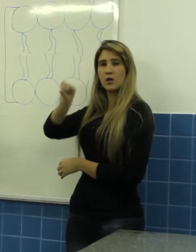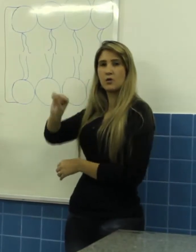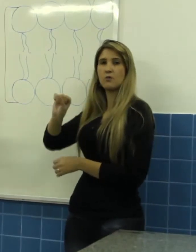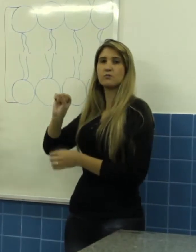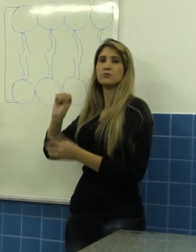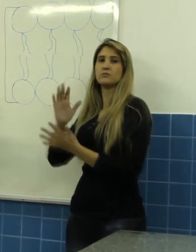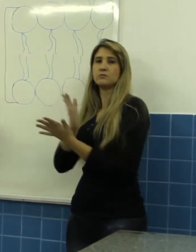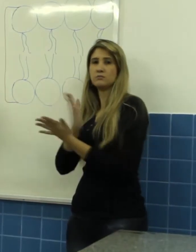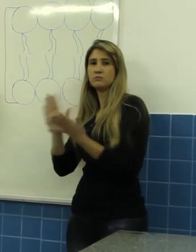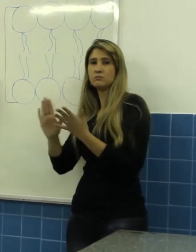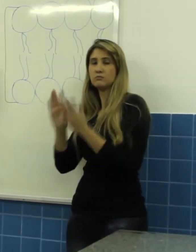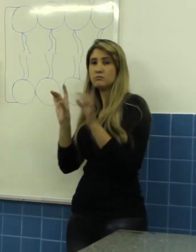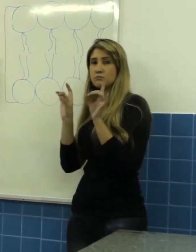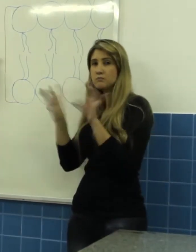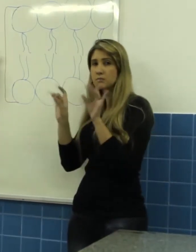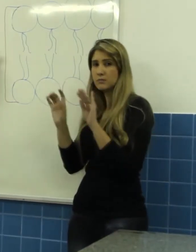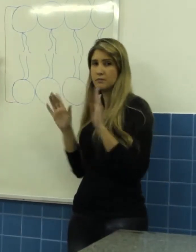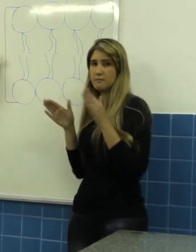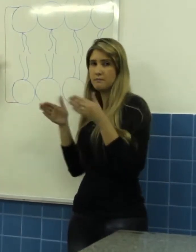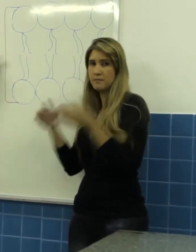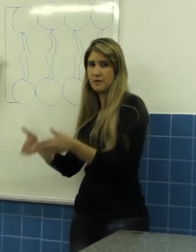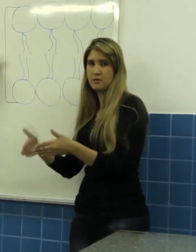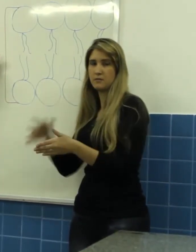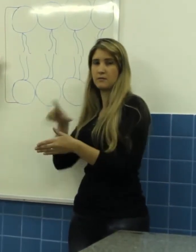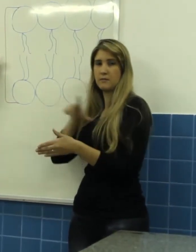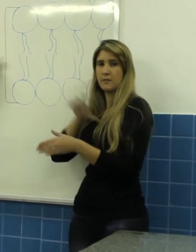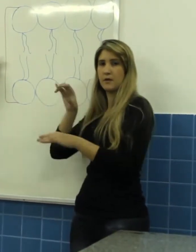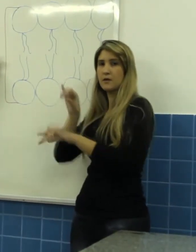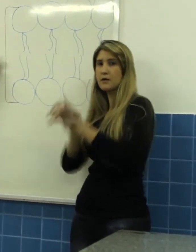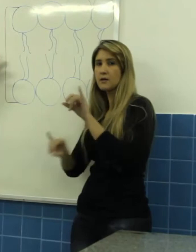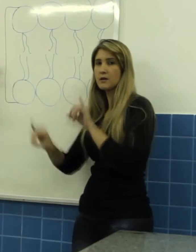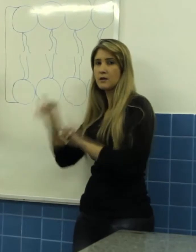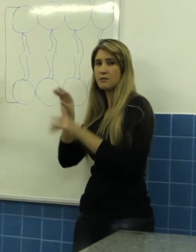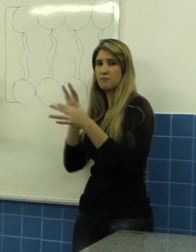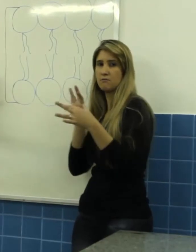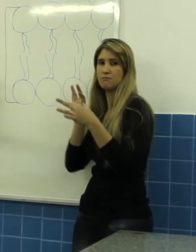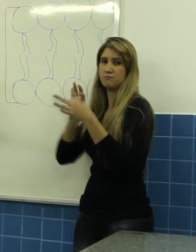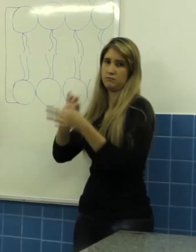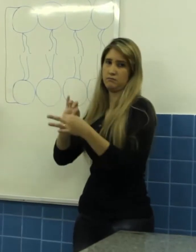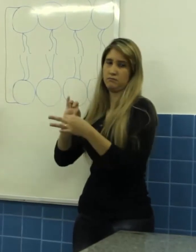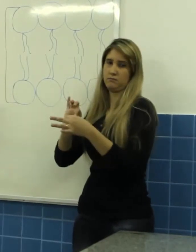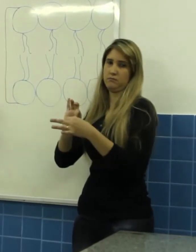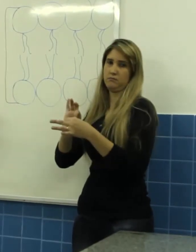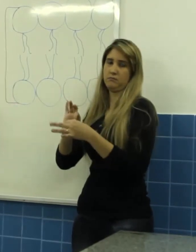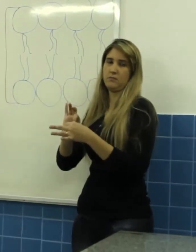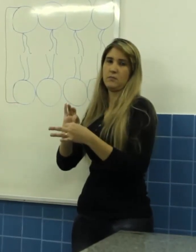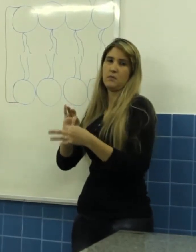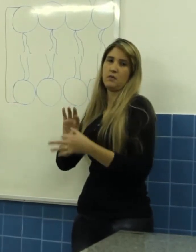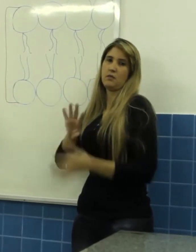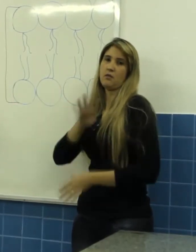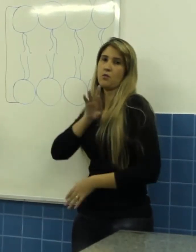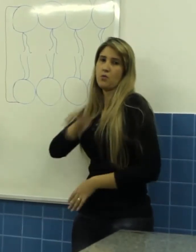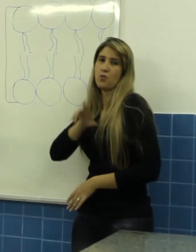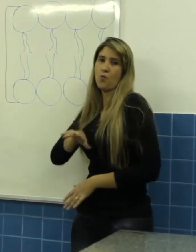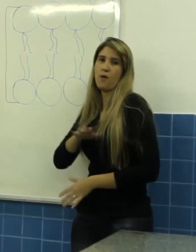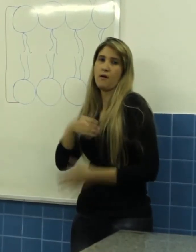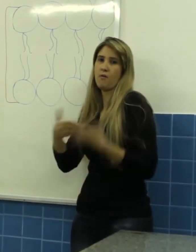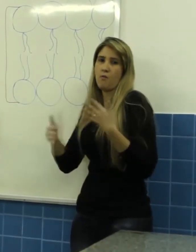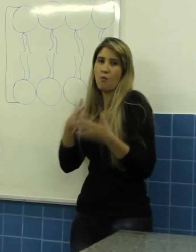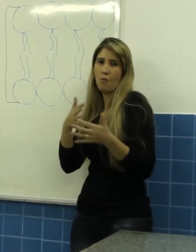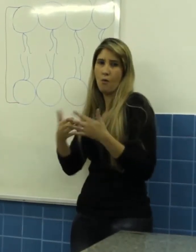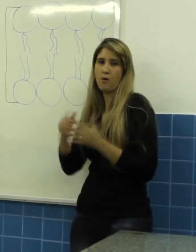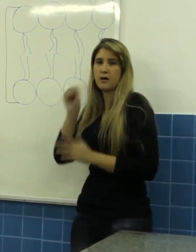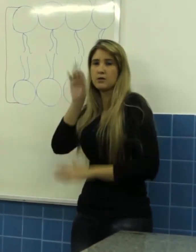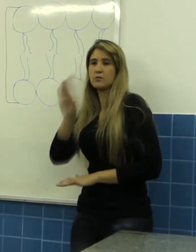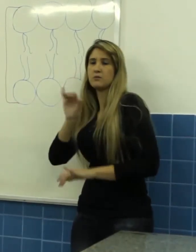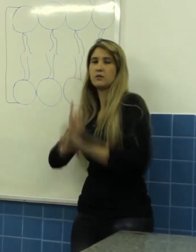de moléculas quimicamente próximas. Então, não é qualquer substância hidrofílica que